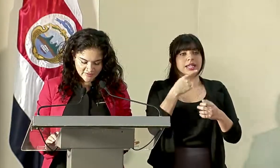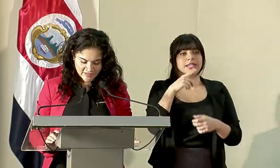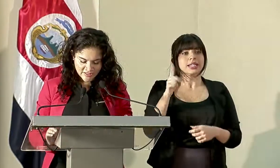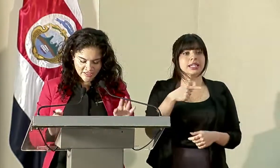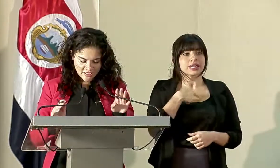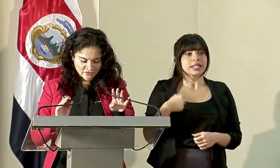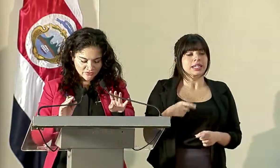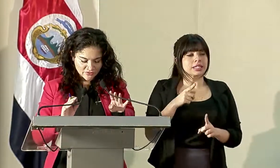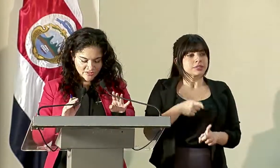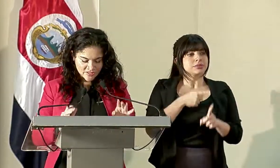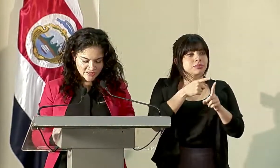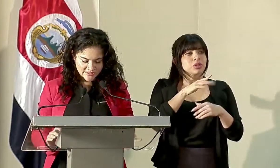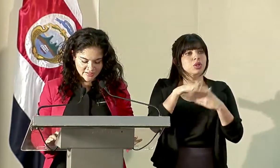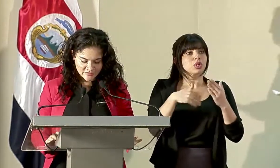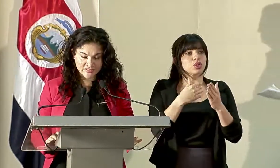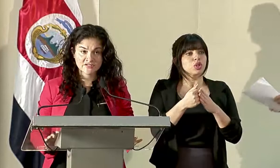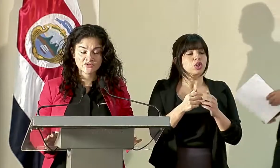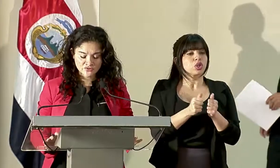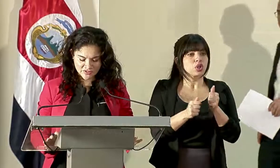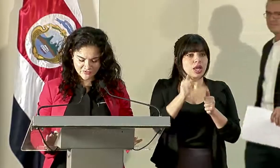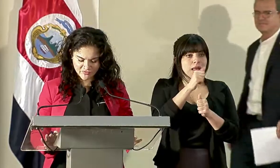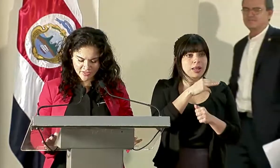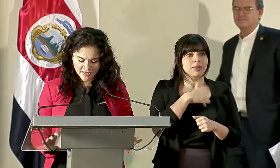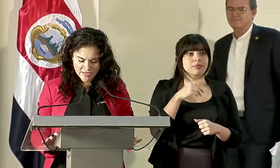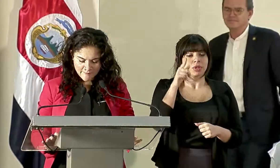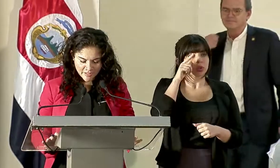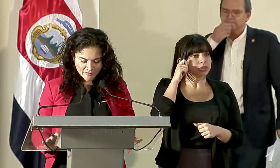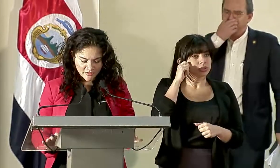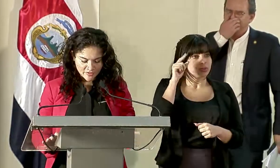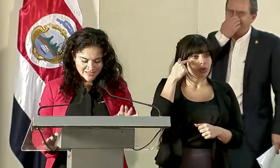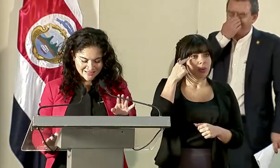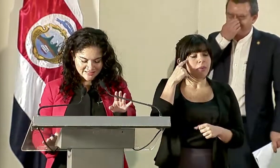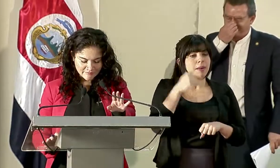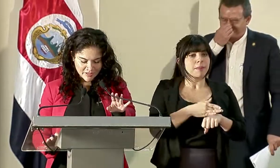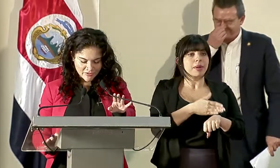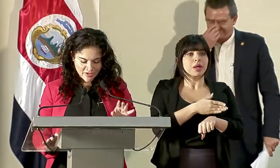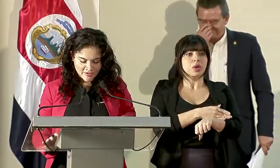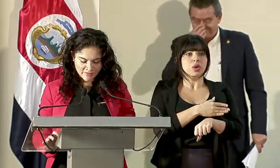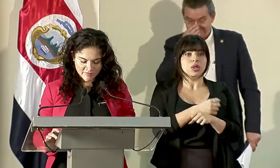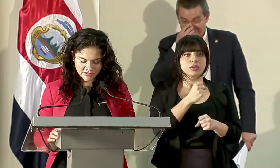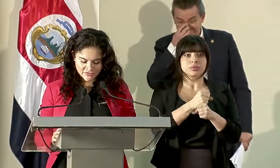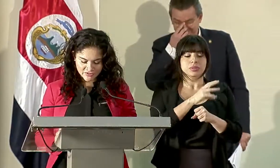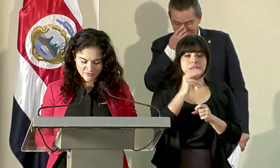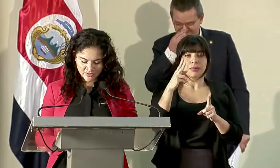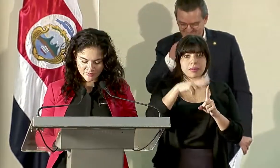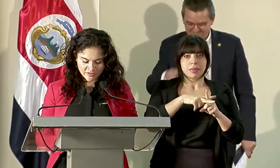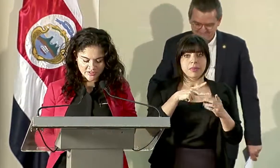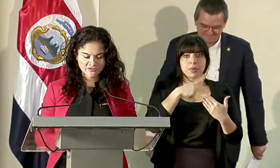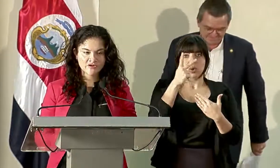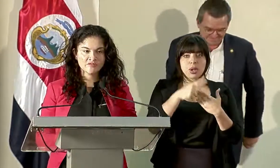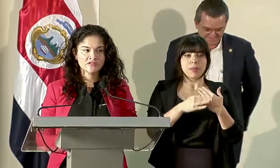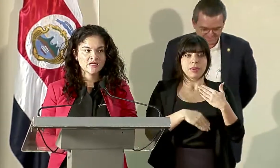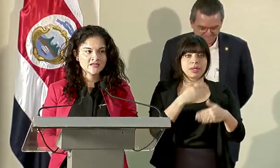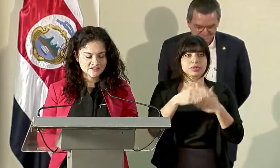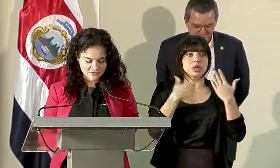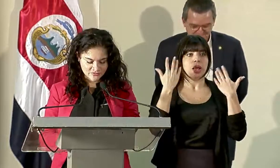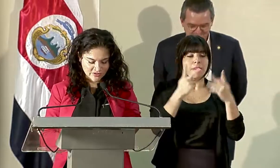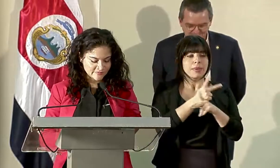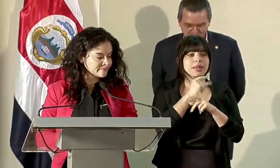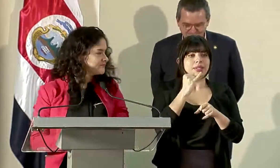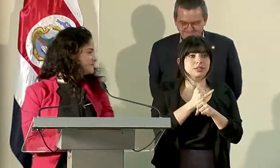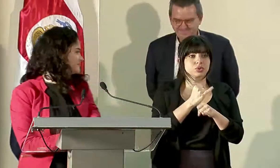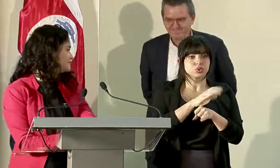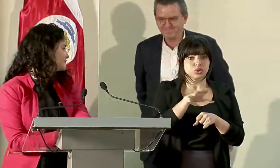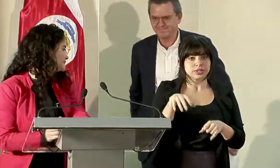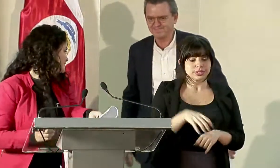directriz que va dirigida a todos los jerarcas de la Administración Solís Rivera para mejorar el desempeño e implementación de programas de gestión ambiental